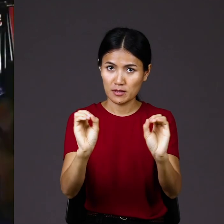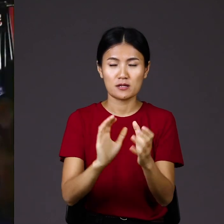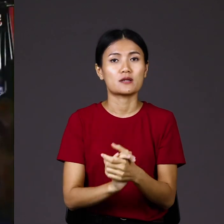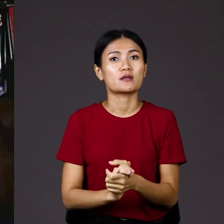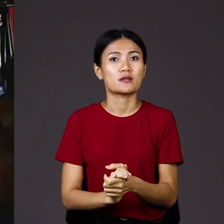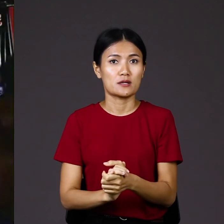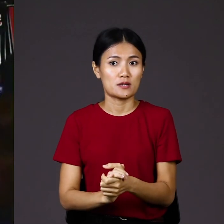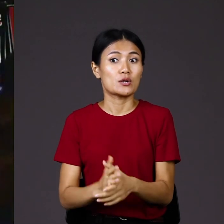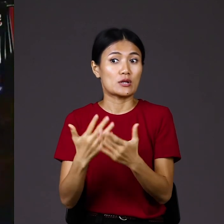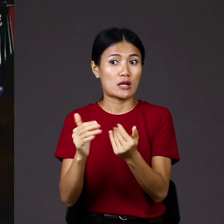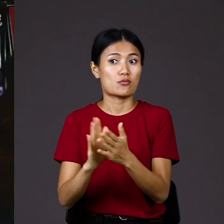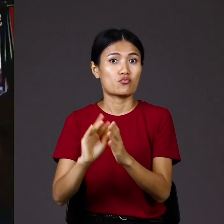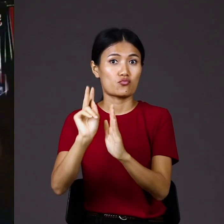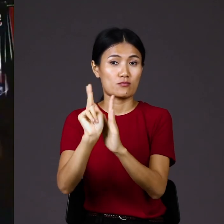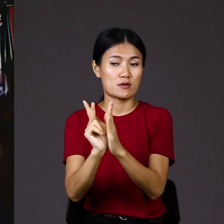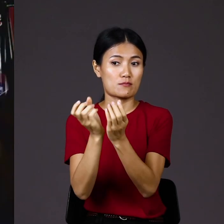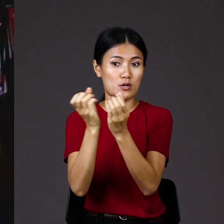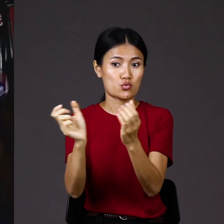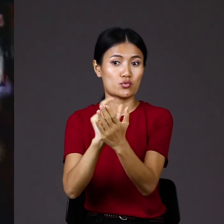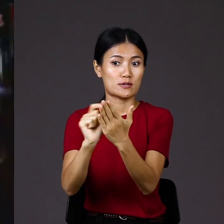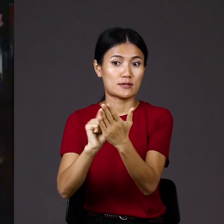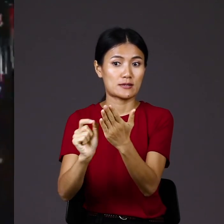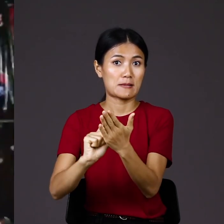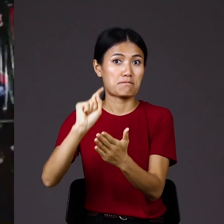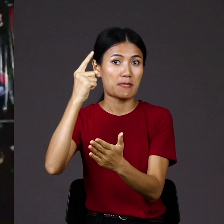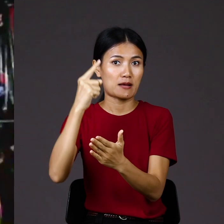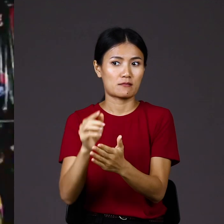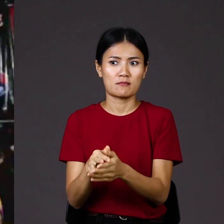กเขาเขียนรัฐธรรมนูญขึ้นมา